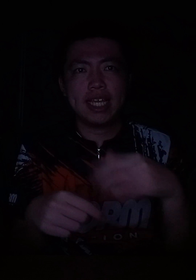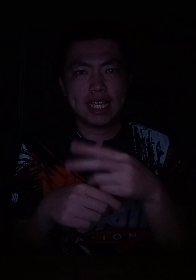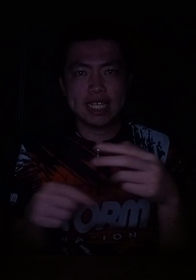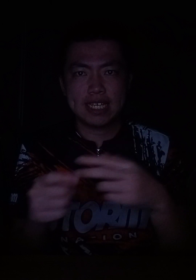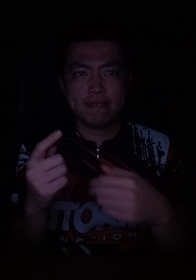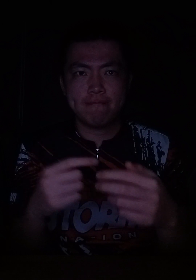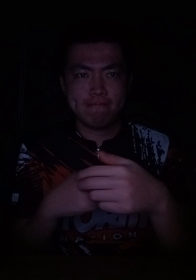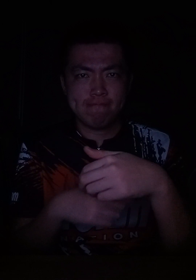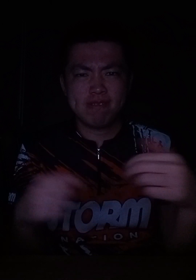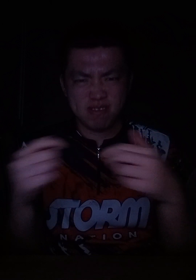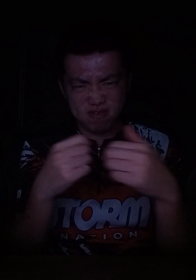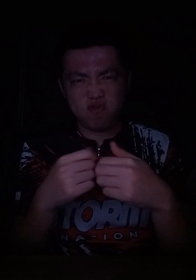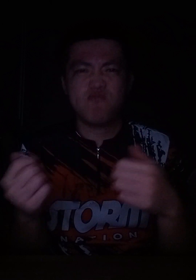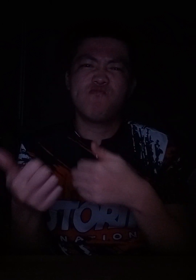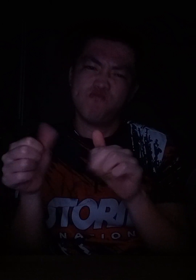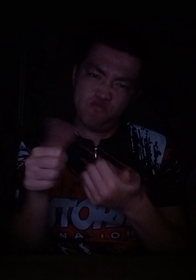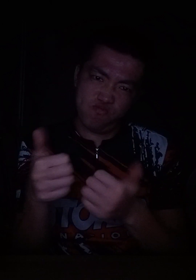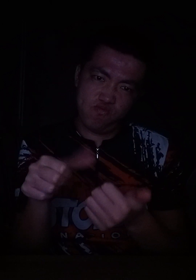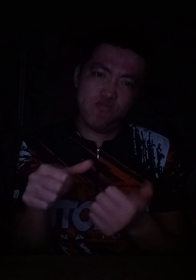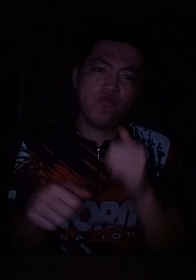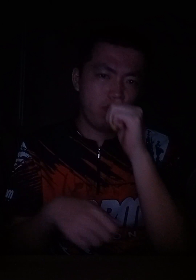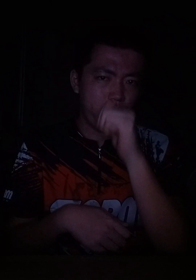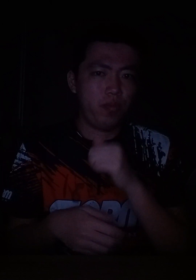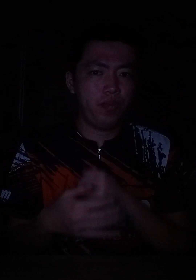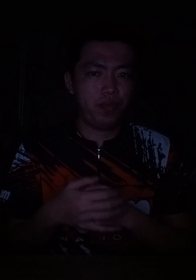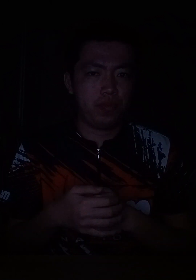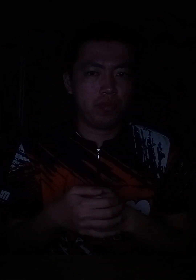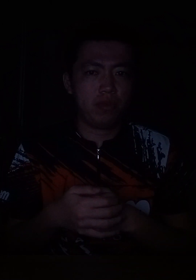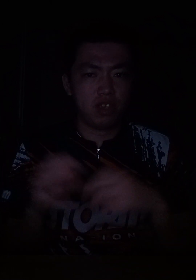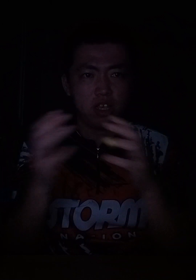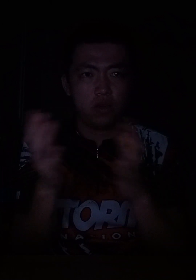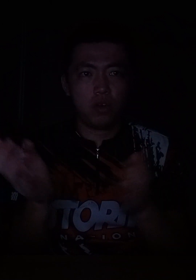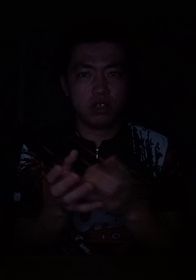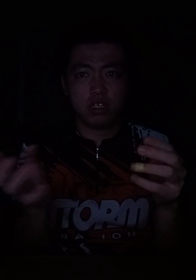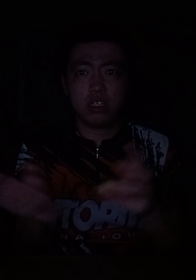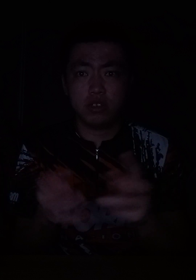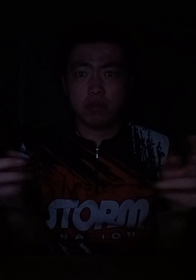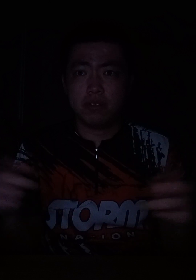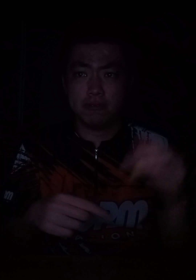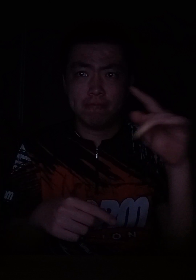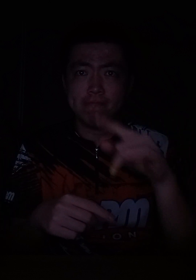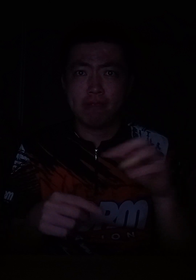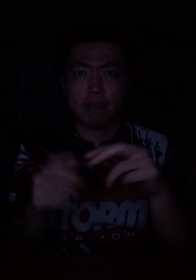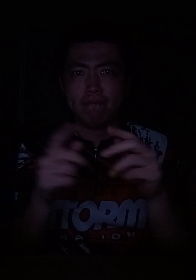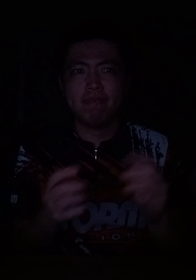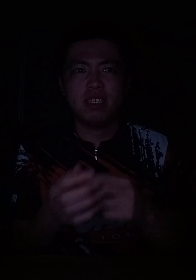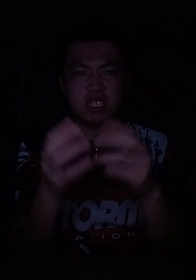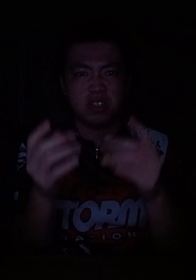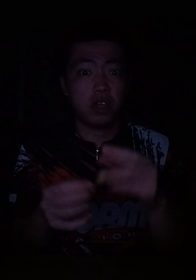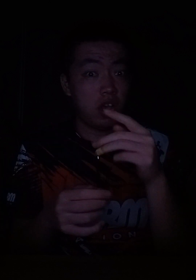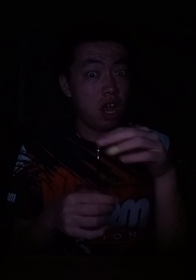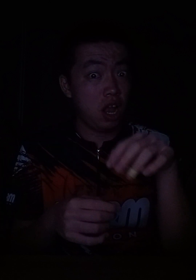KTX 열차에 치여 숨진 것으로 전해졌습니다. 이 사고로 승객 125명을 태우고 가던 KTX 열차가 수습을